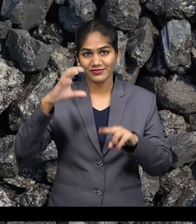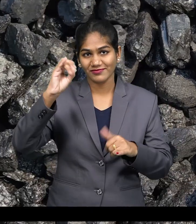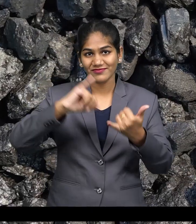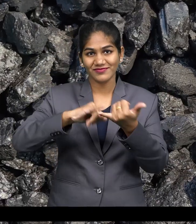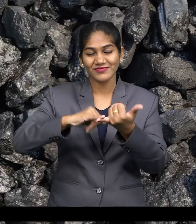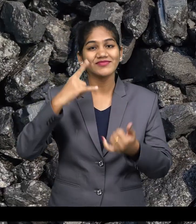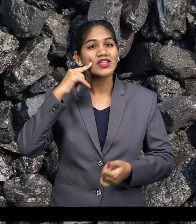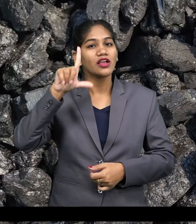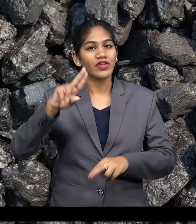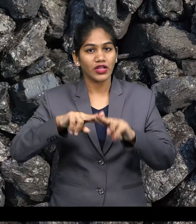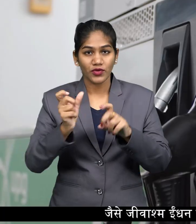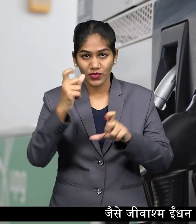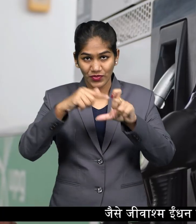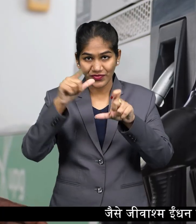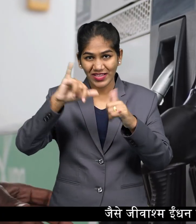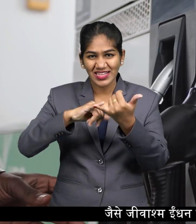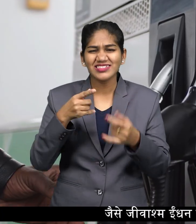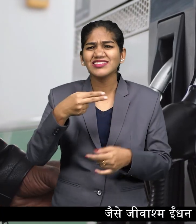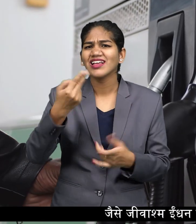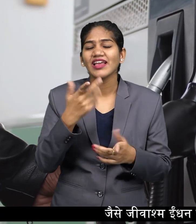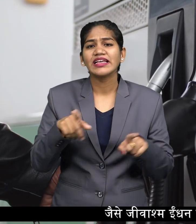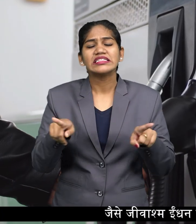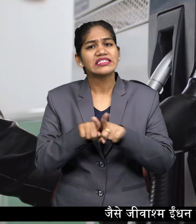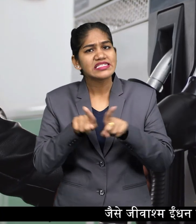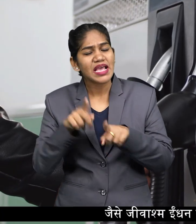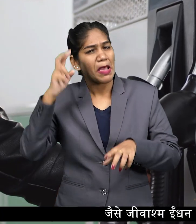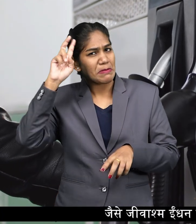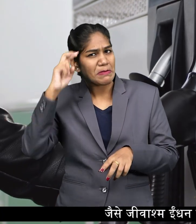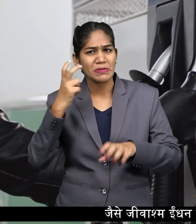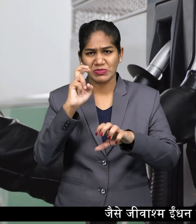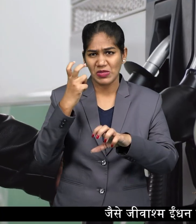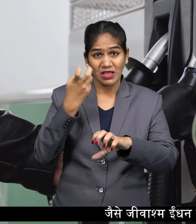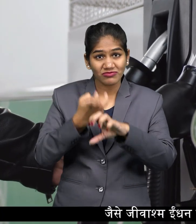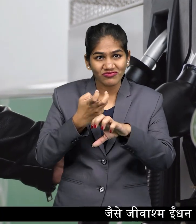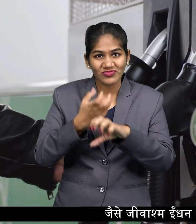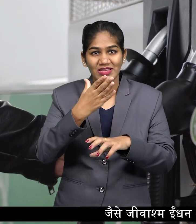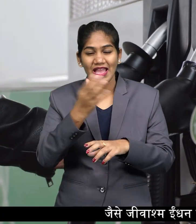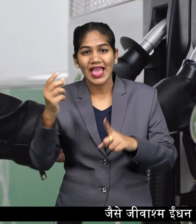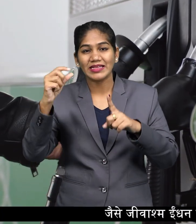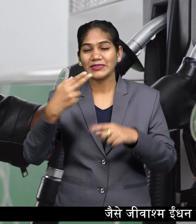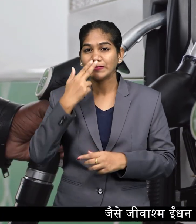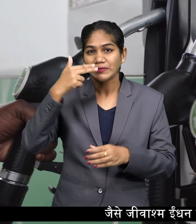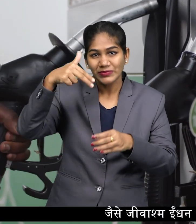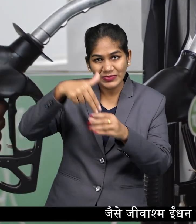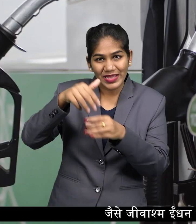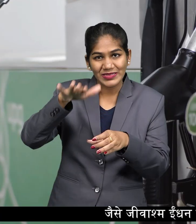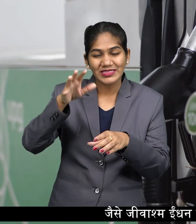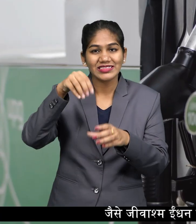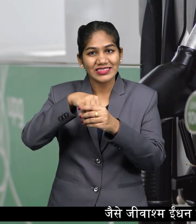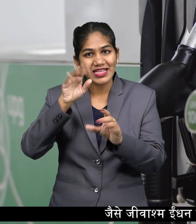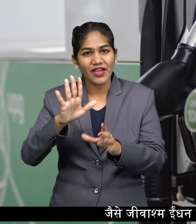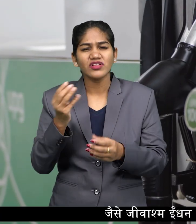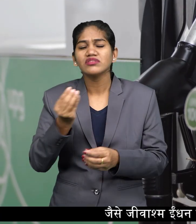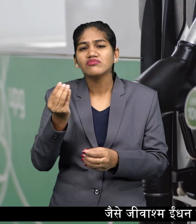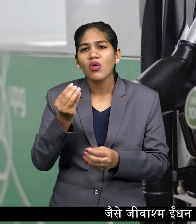कोयला और पेट्रोलियम जैसे जीवाश्म ईंधन में कम मात्रा में नाइट्रोजन और सल्फर होते